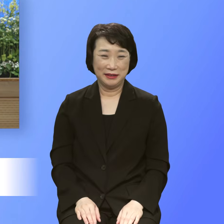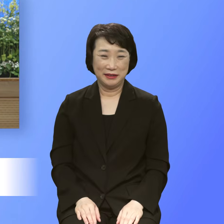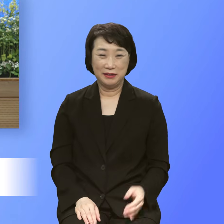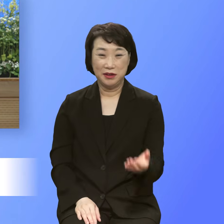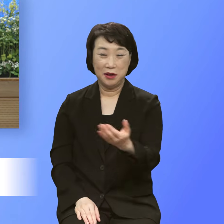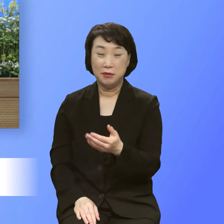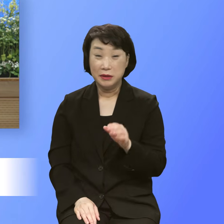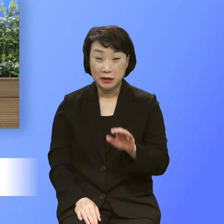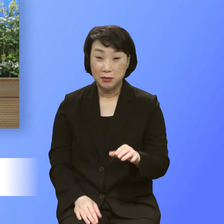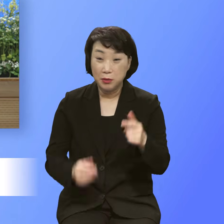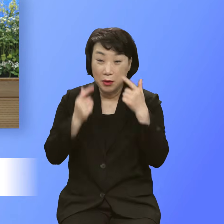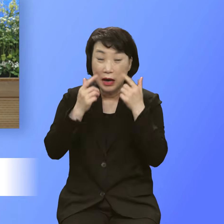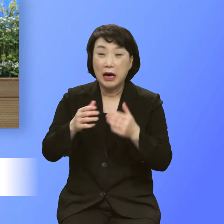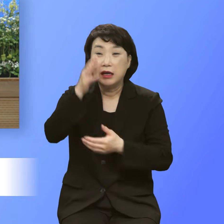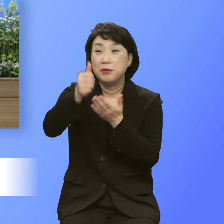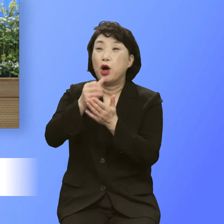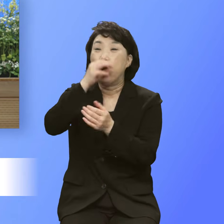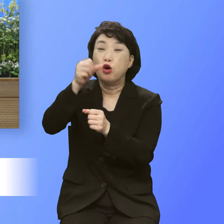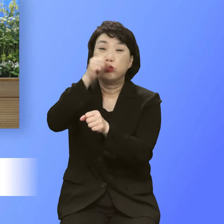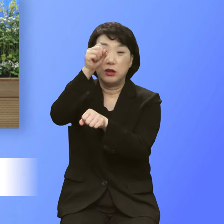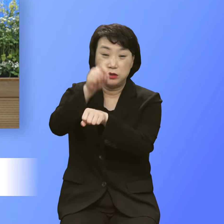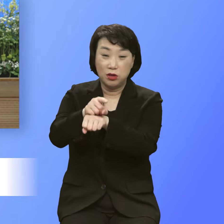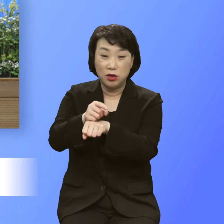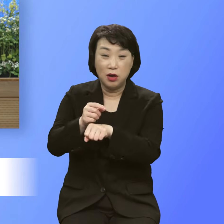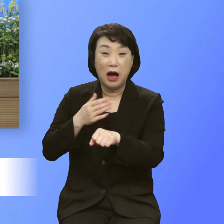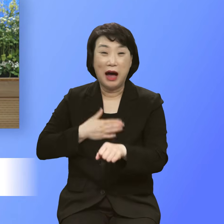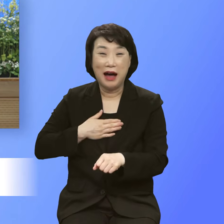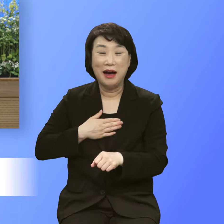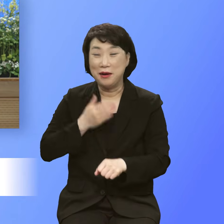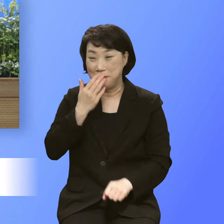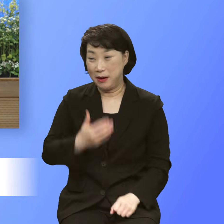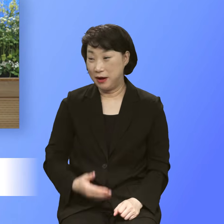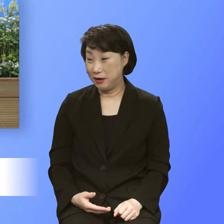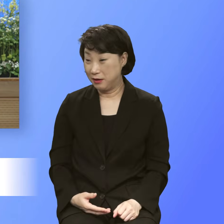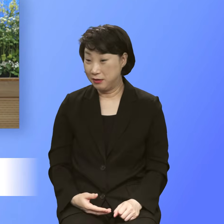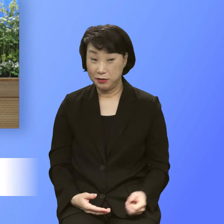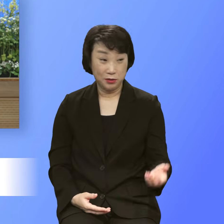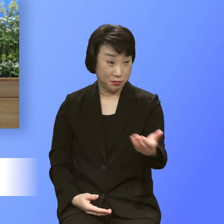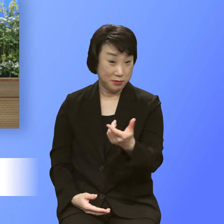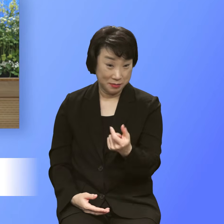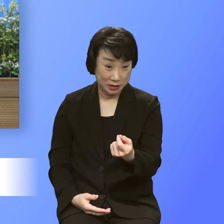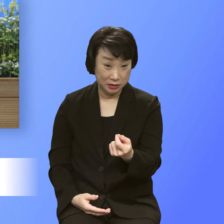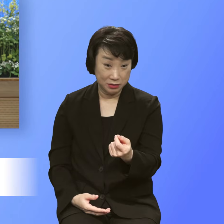그럼 분명히 신성에 대해서 이해할 수 있잖아.